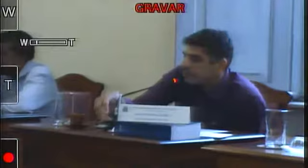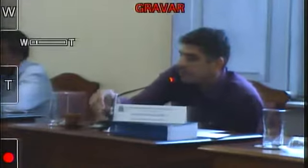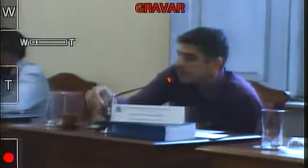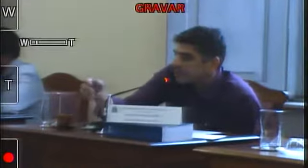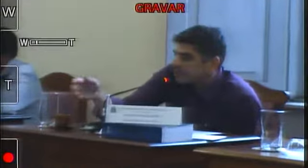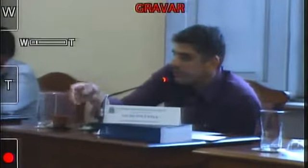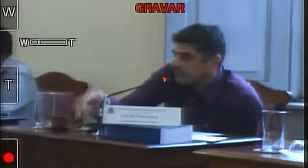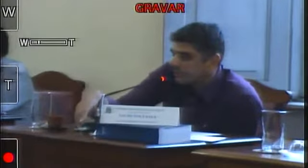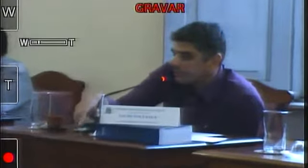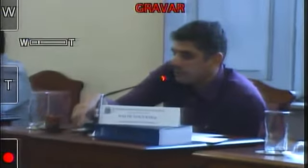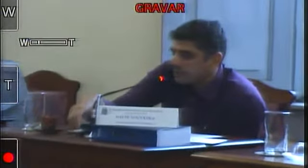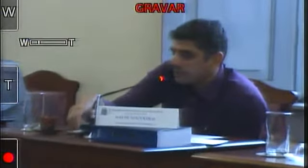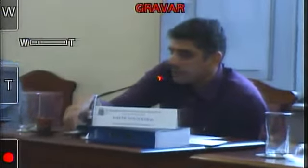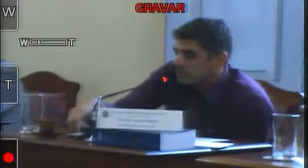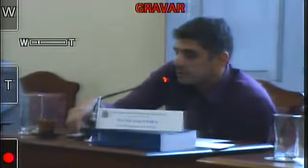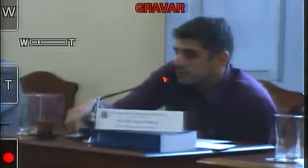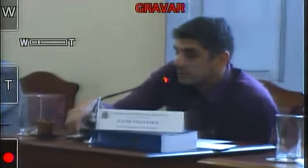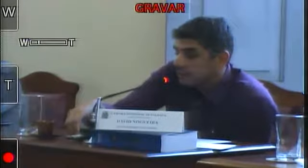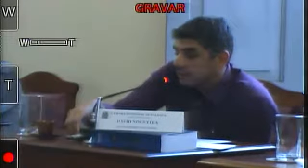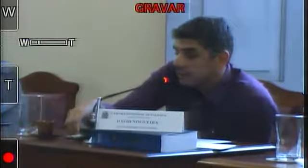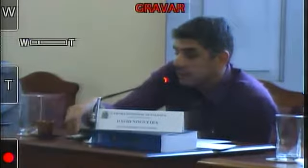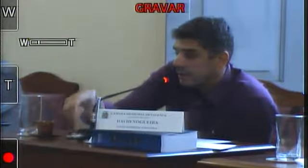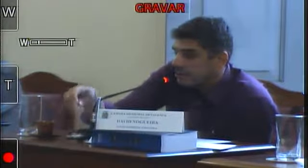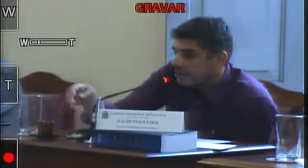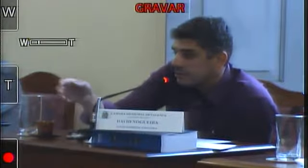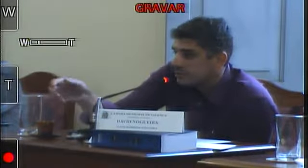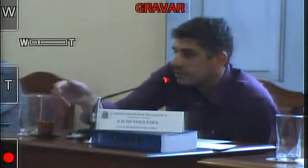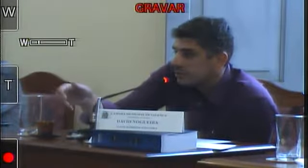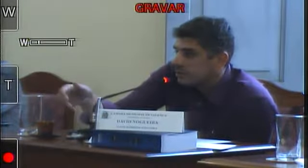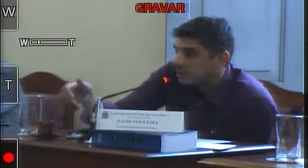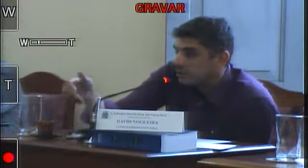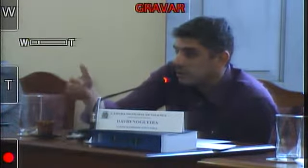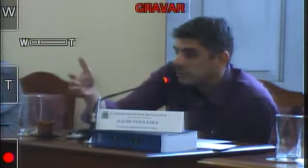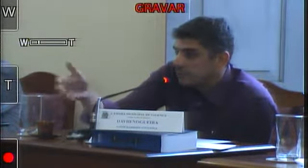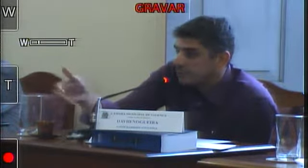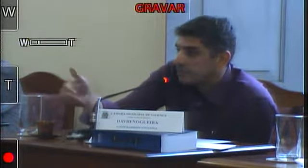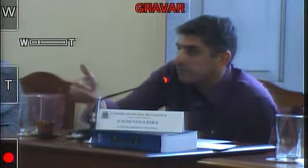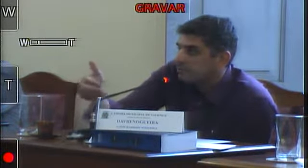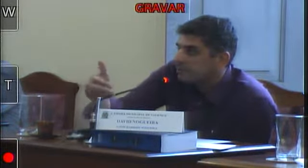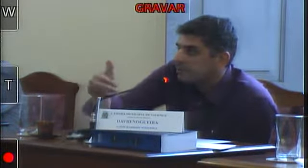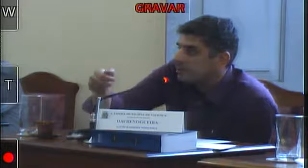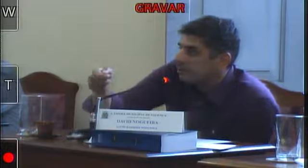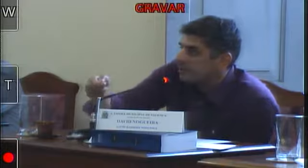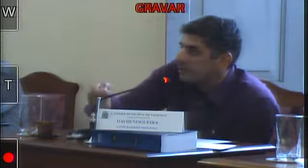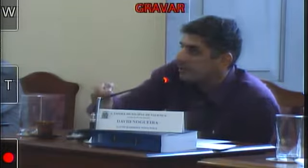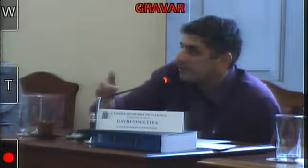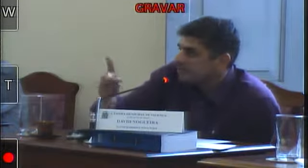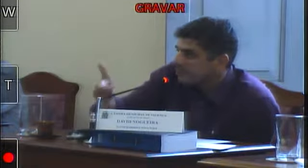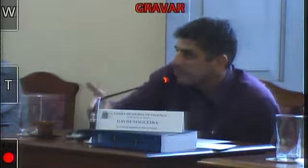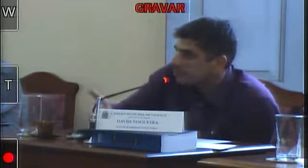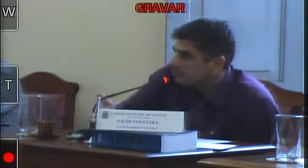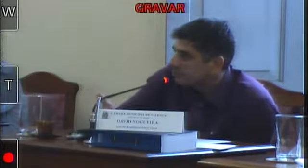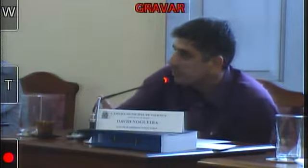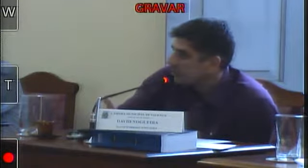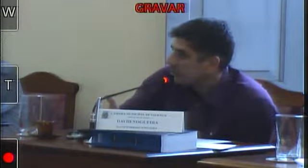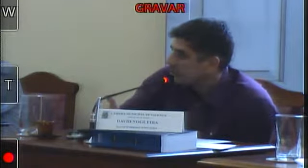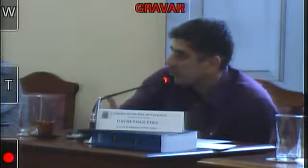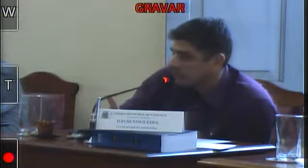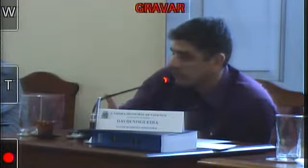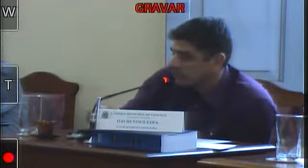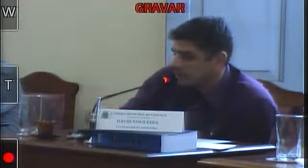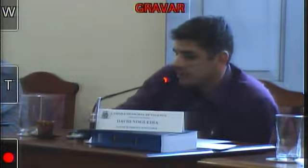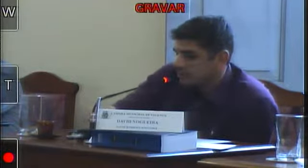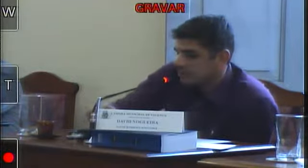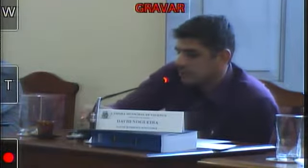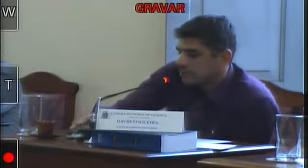até recomendar para que a LERJ possa obrigar que seja feito em todas as cidades do estado